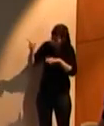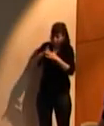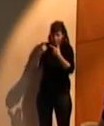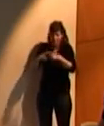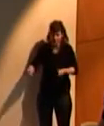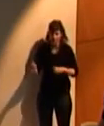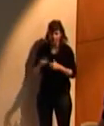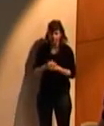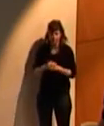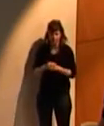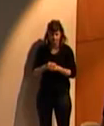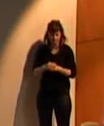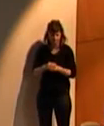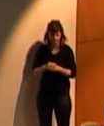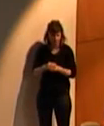mon ressenti.